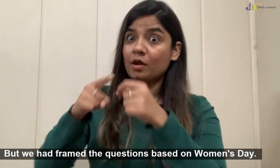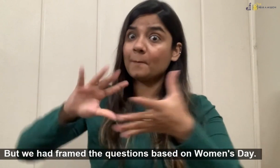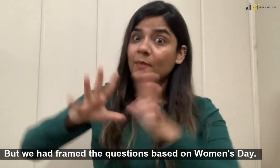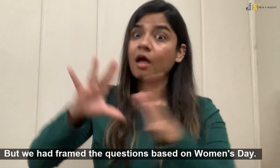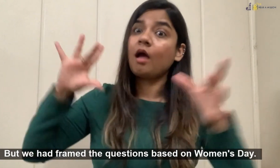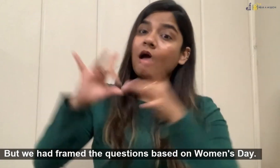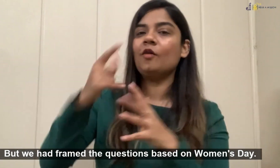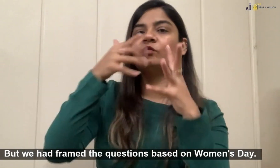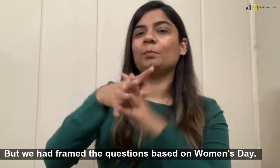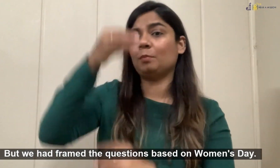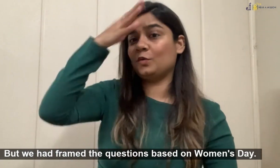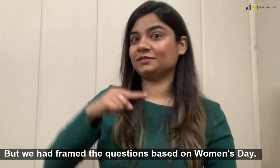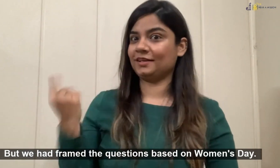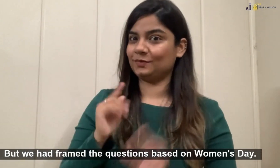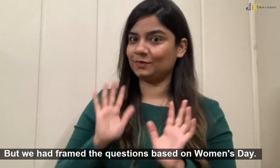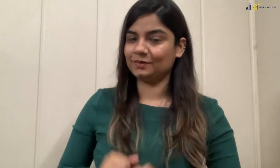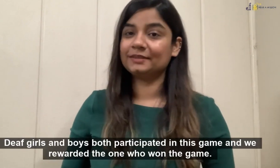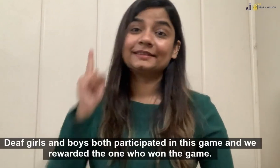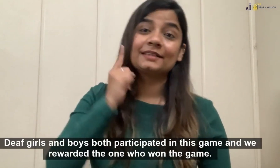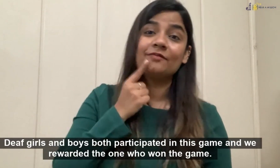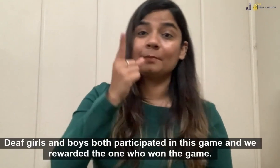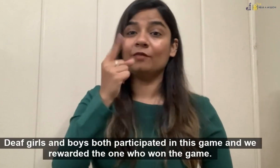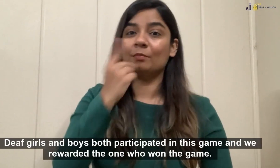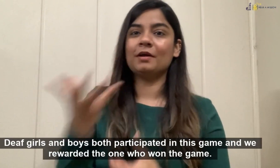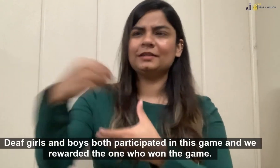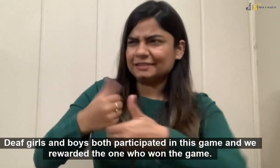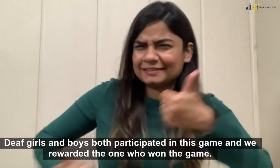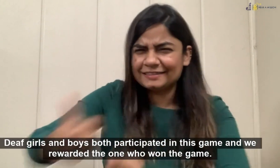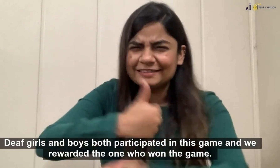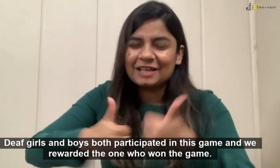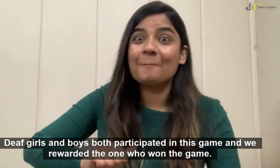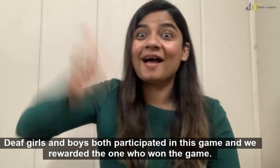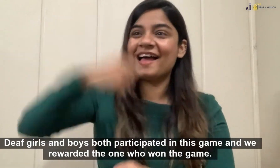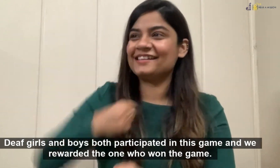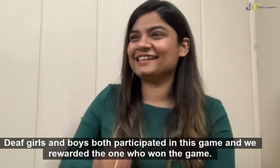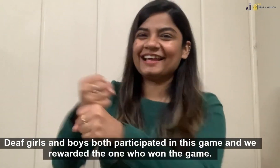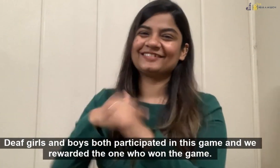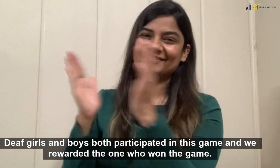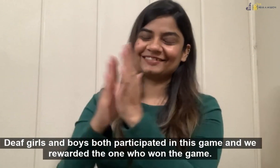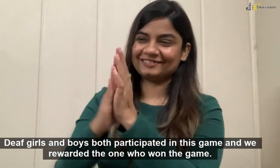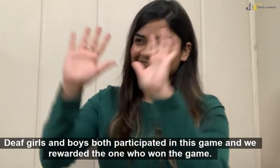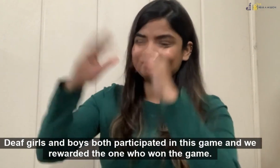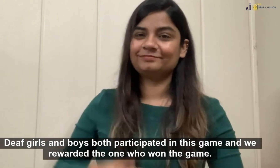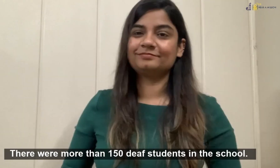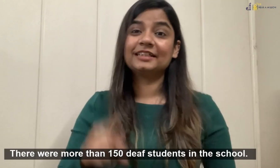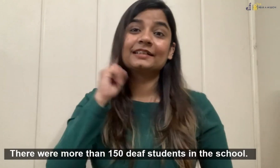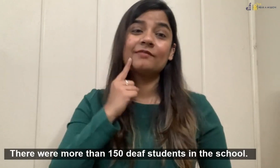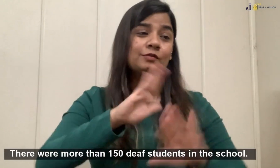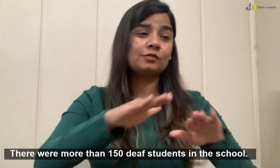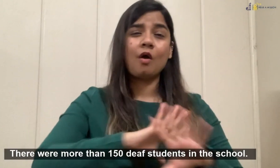से संबंधित सवाल थे जो हमने महिला दिवस के ऊपर आधारित किए थे। बधिर बच्चे और बधिर लड़कों लड़कियों ने सभी ने भाग लिया, और